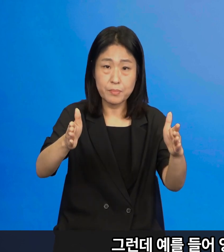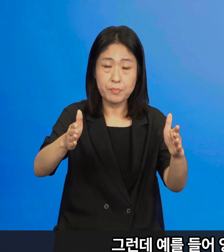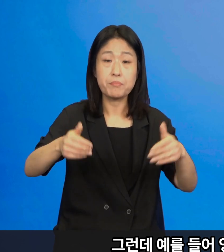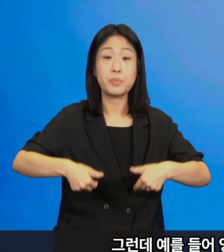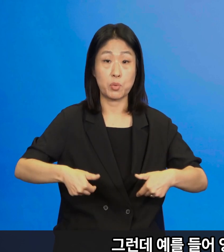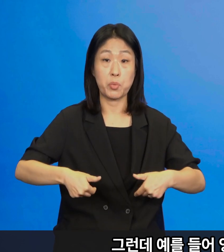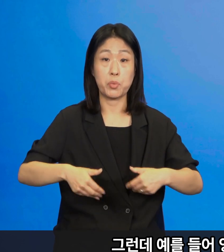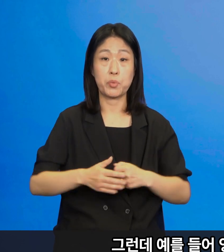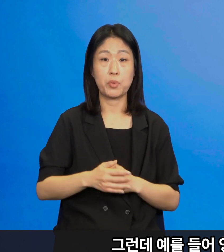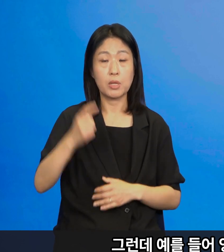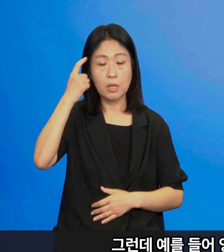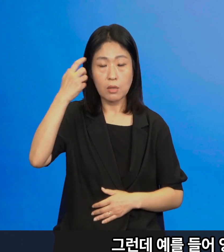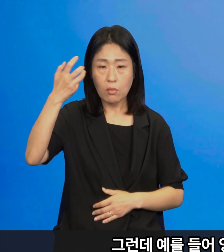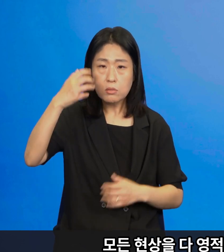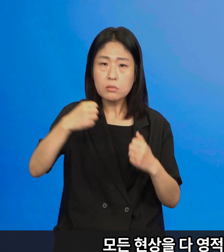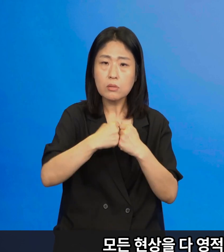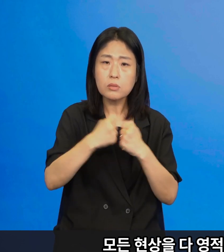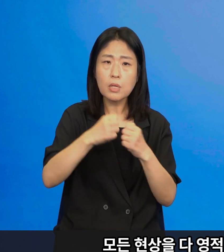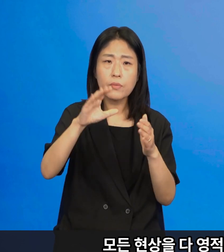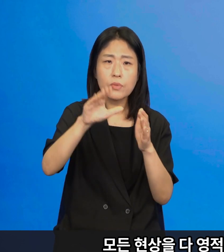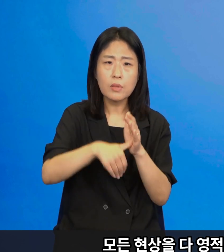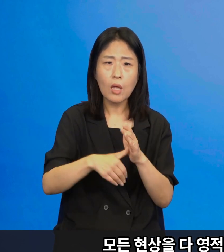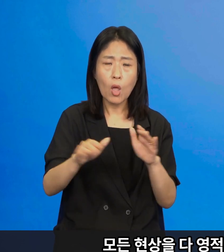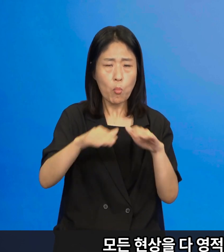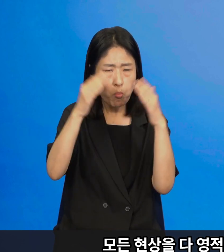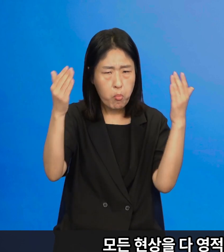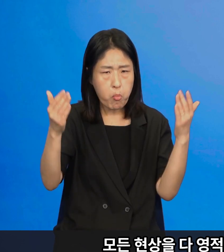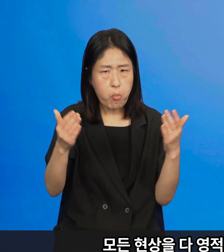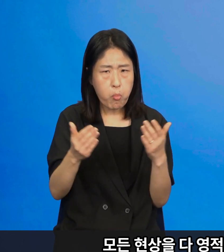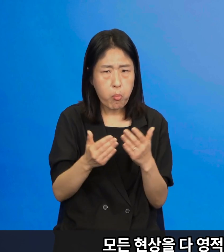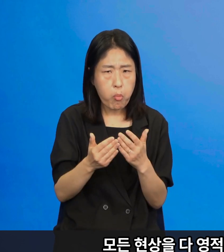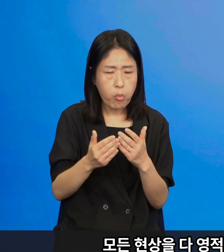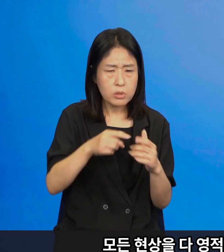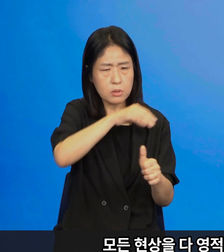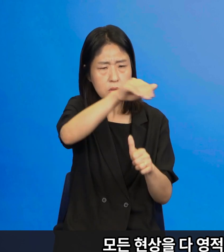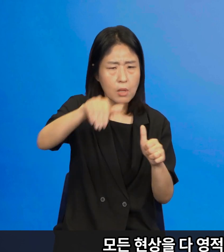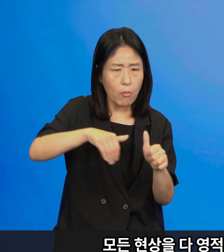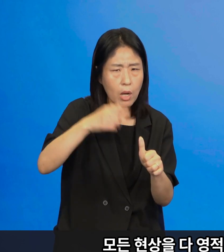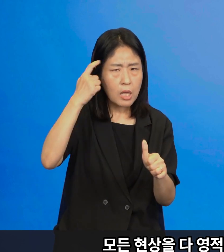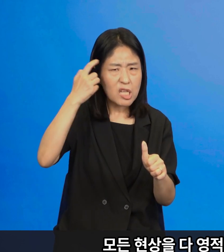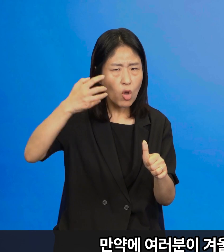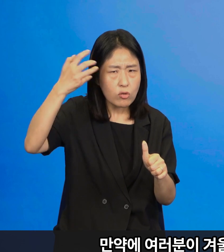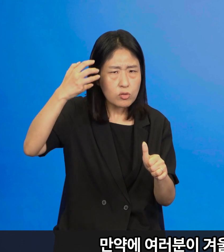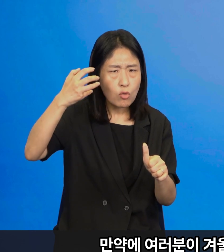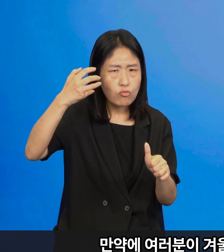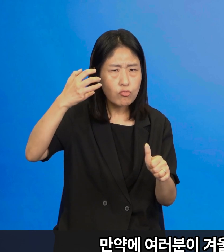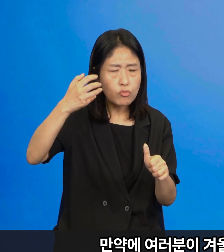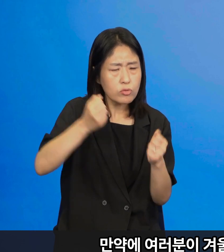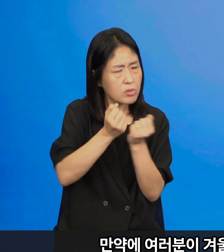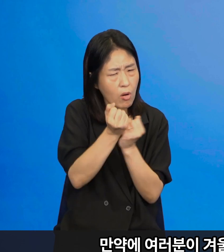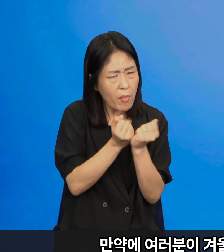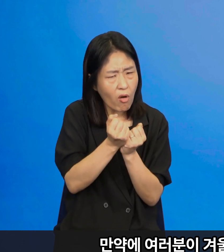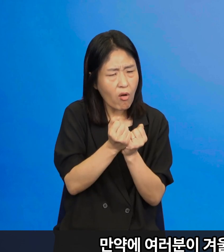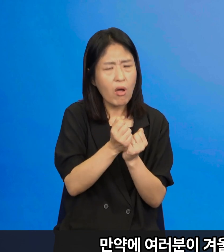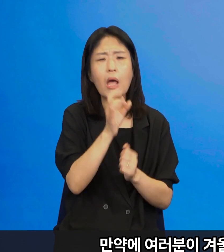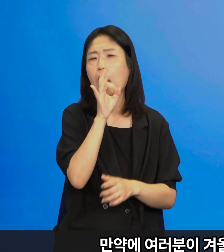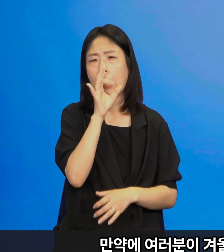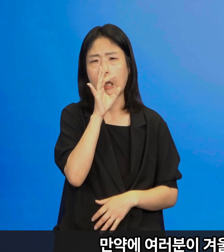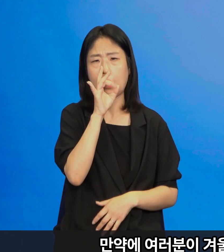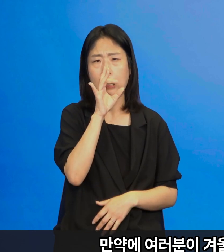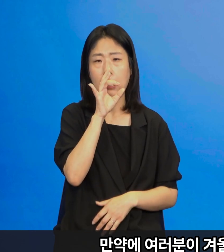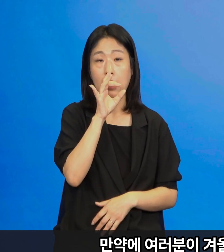들어 영적 전쟁 한다고 하는데 모든 현상을 다 영적 전쟁으로 하시면 안 돼요. 만약에 여러분이